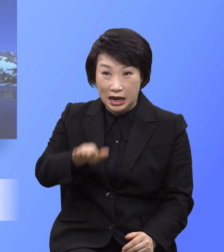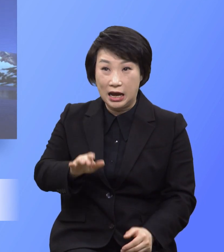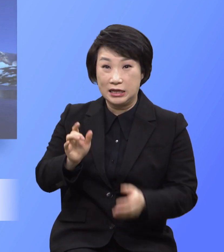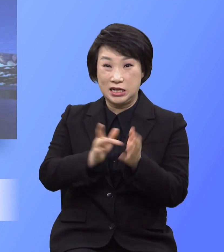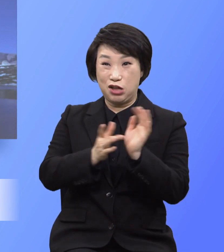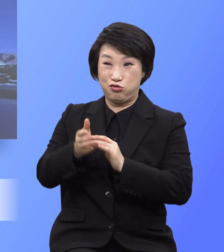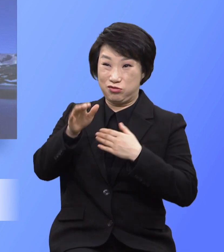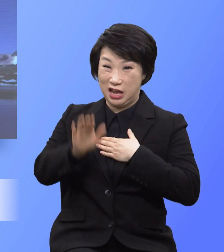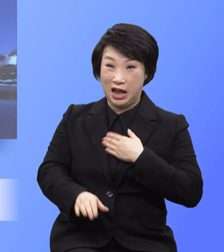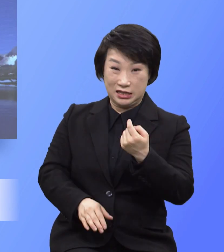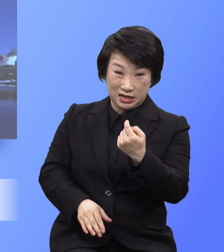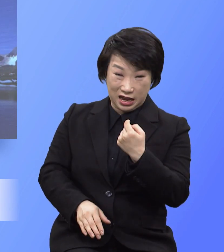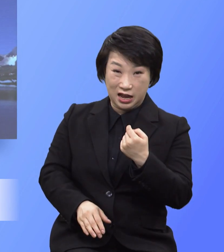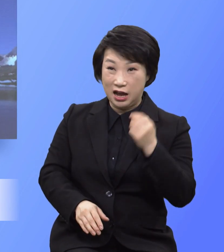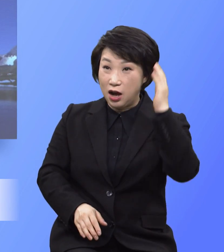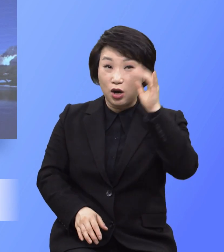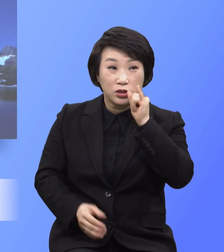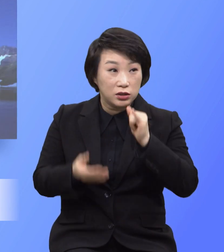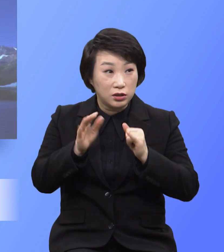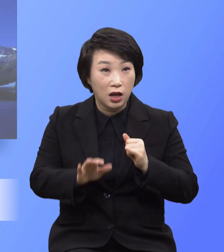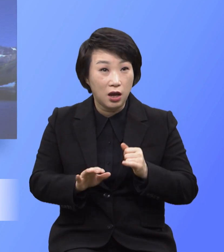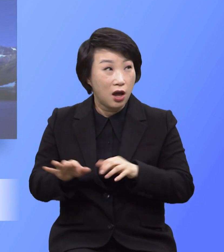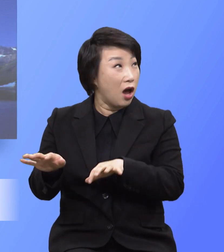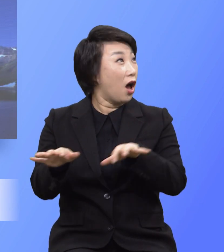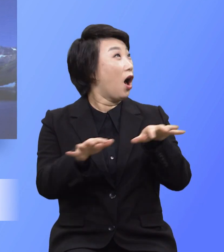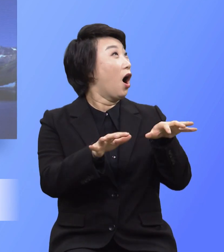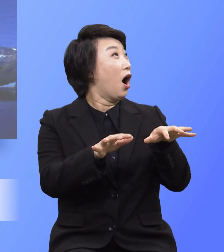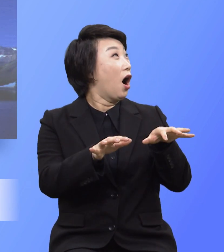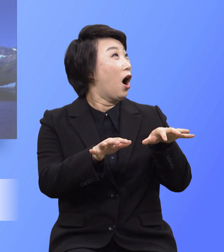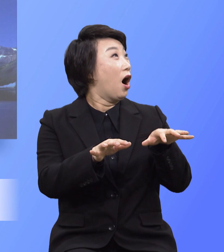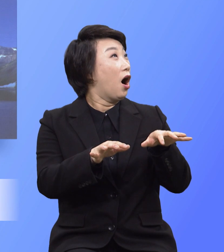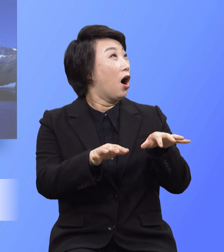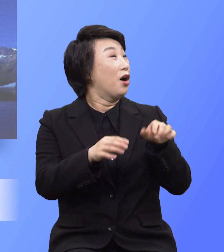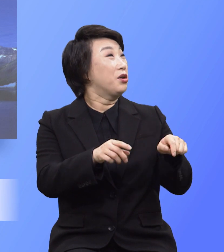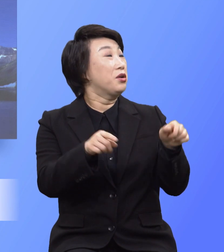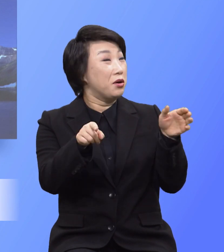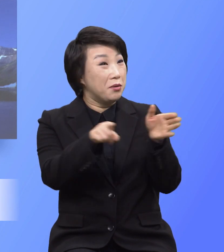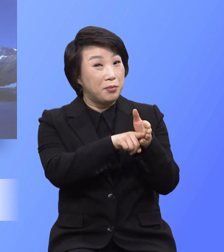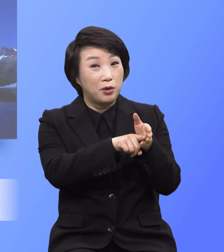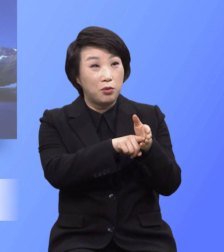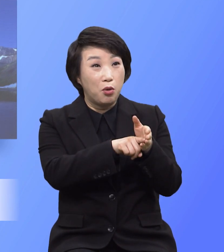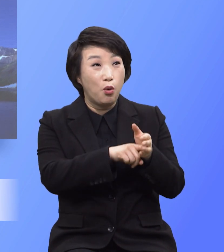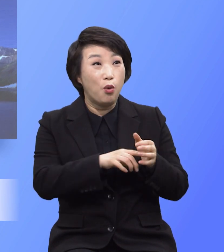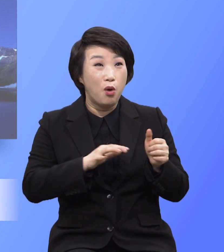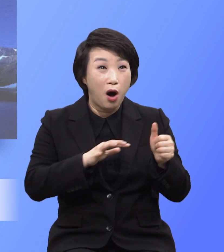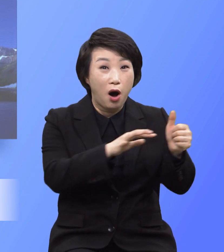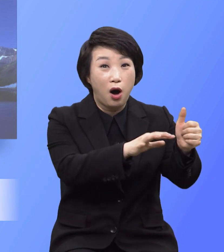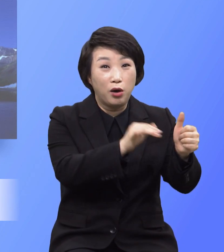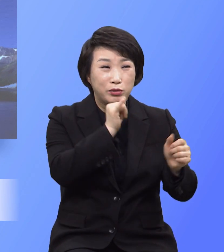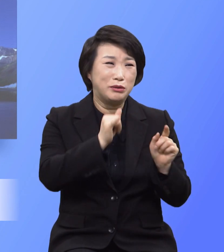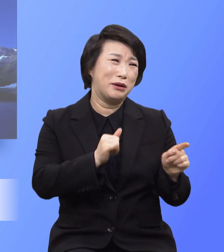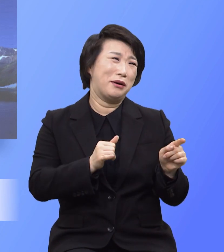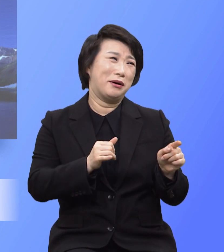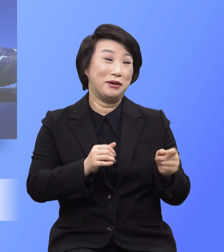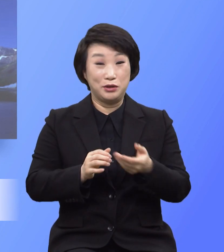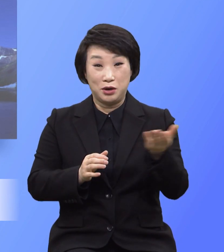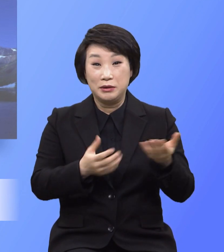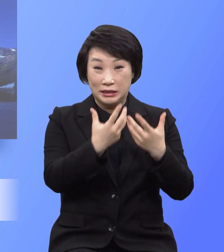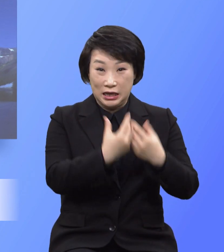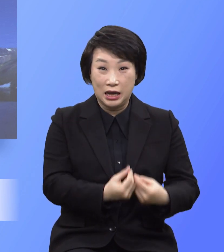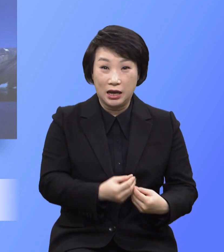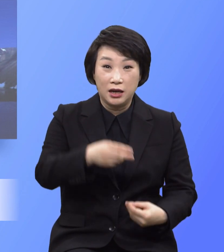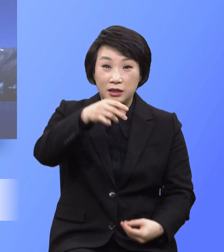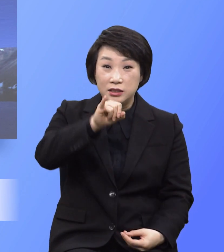예수다 하는데 그냥 믿고 따라가요. 우리